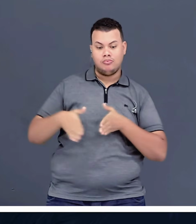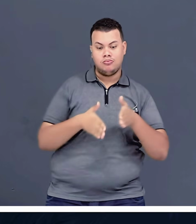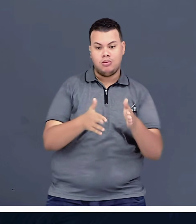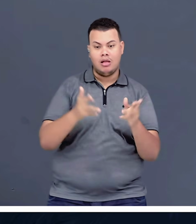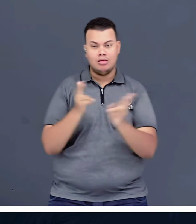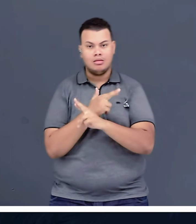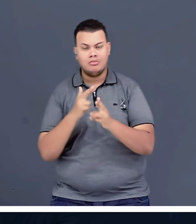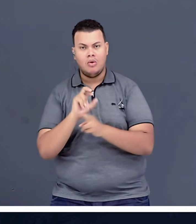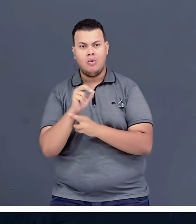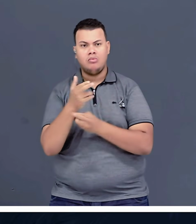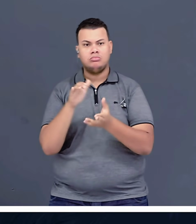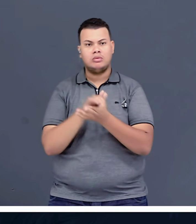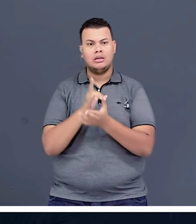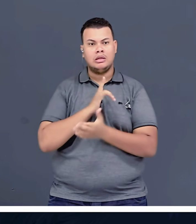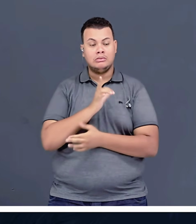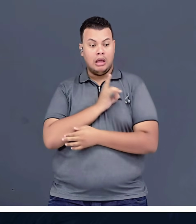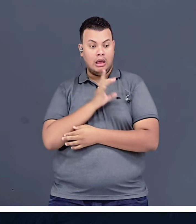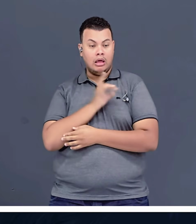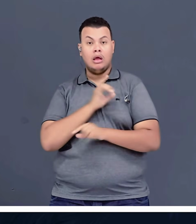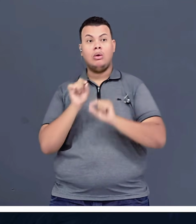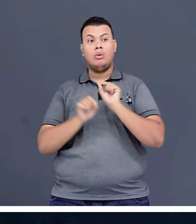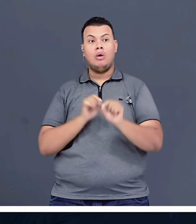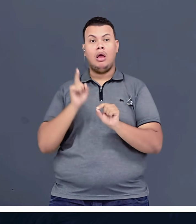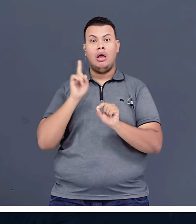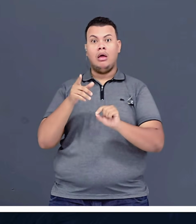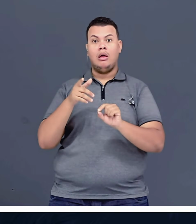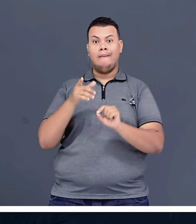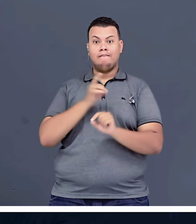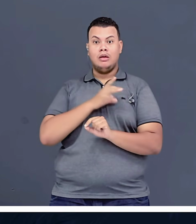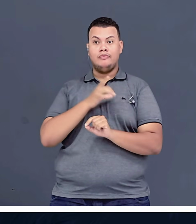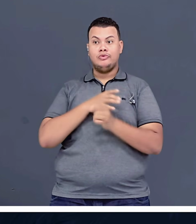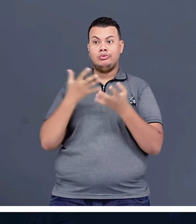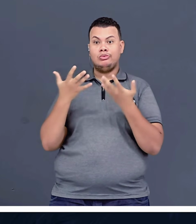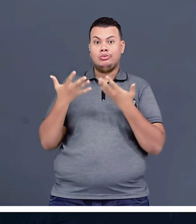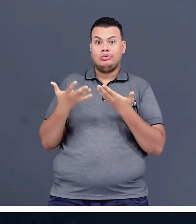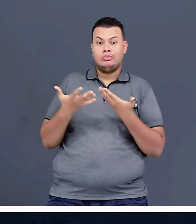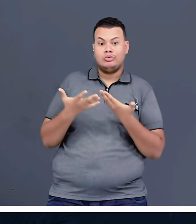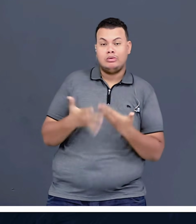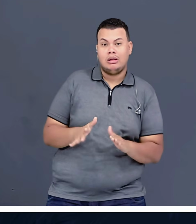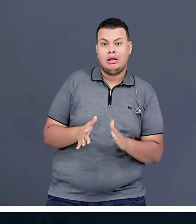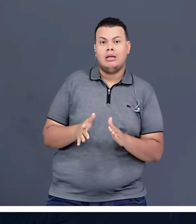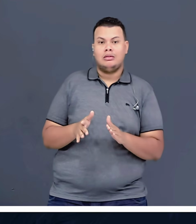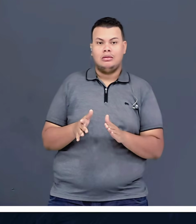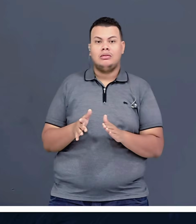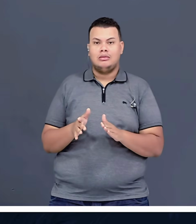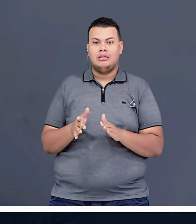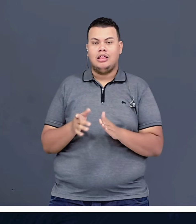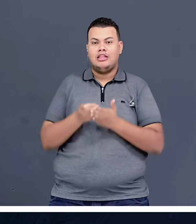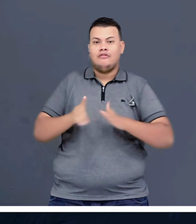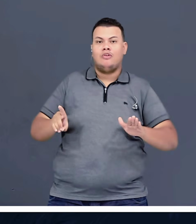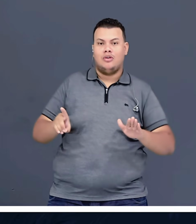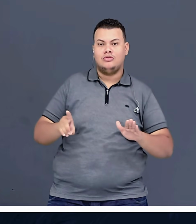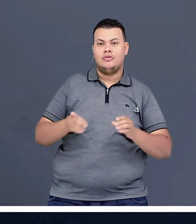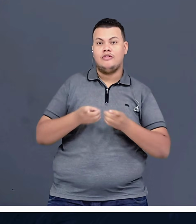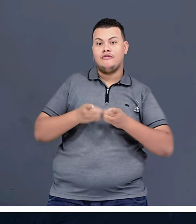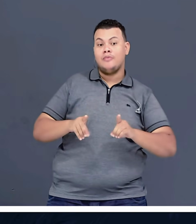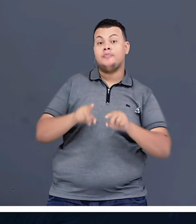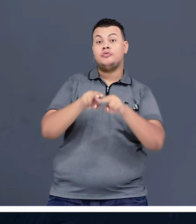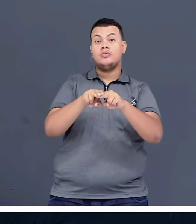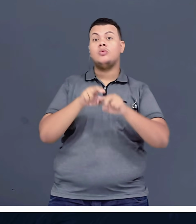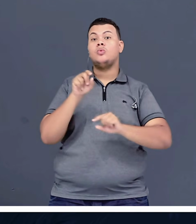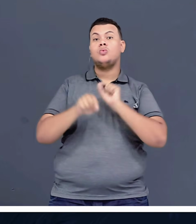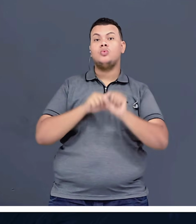seu relacionamento com medo do fantasma do divórcio. Você conhece gente assim? E o pior, sabe quando é